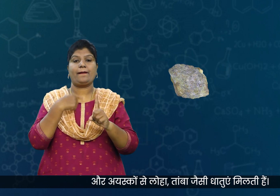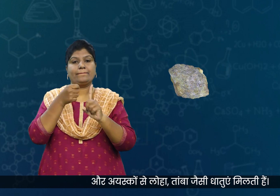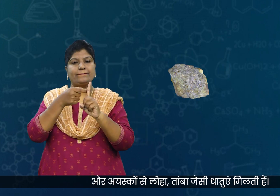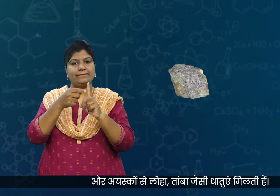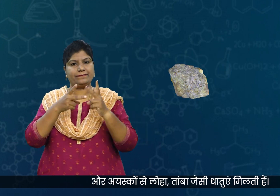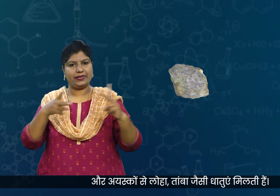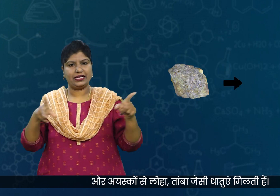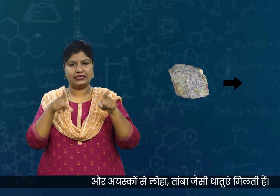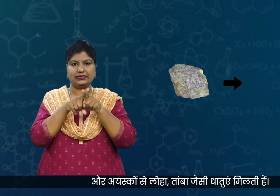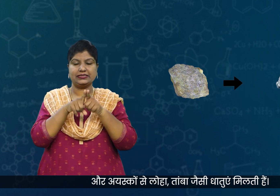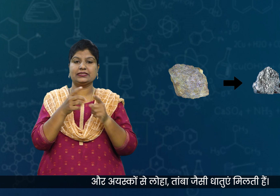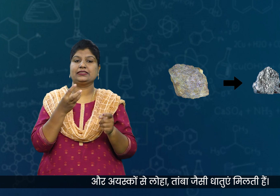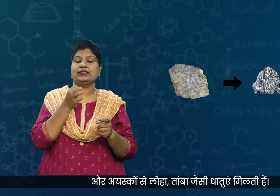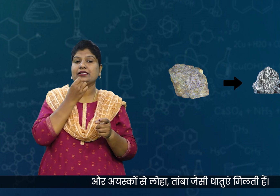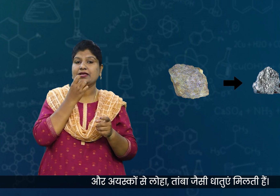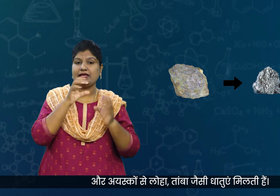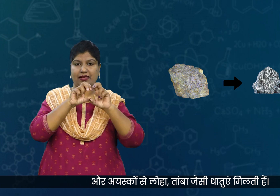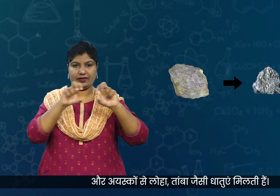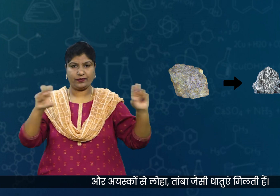लोहा, तांबा जैसी धातुएं मिलती है।